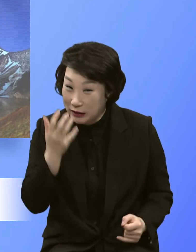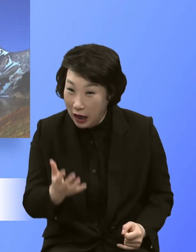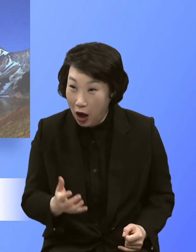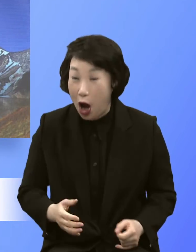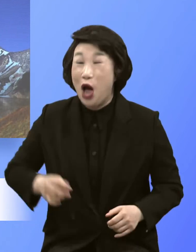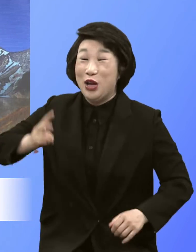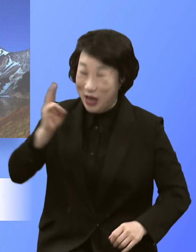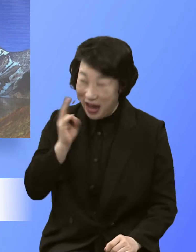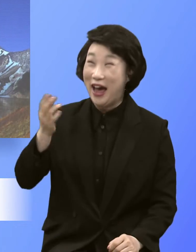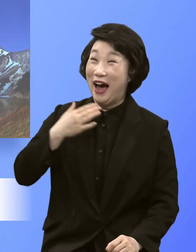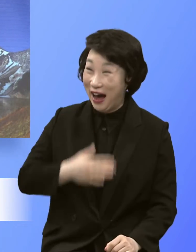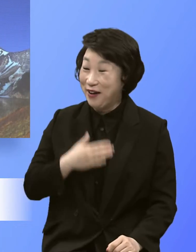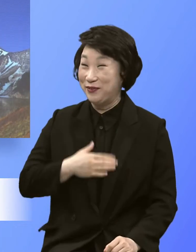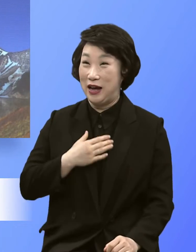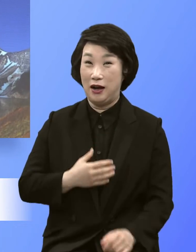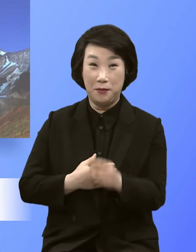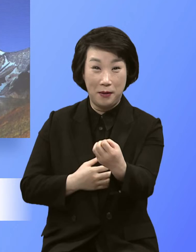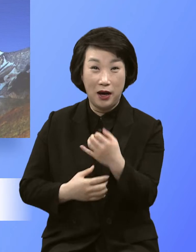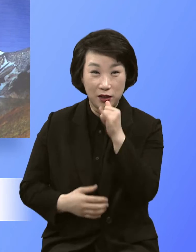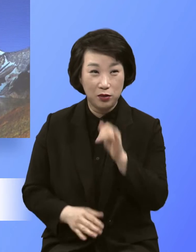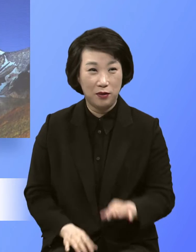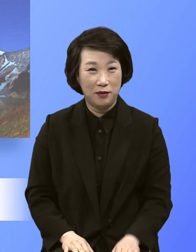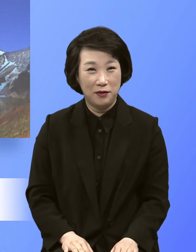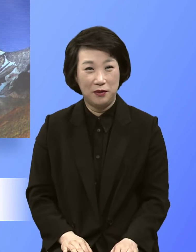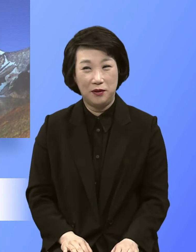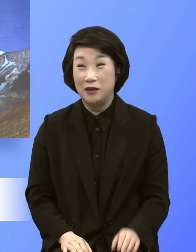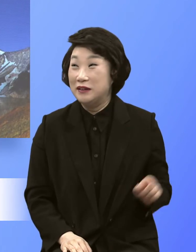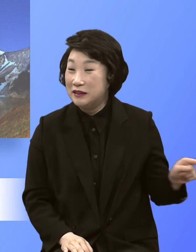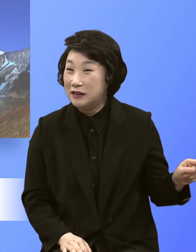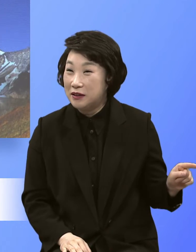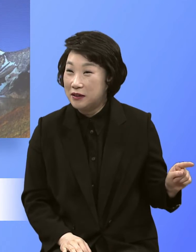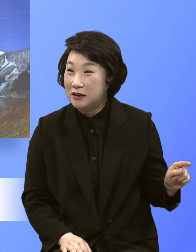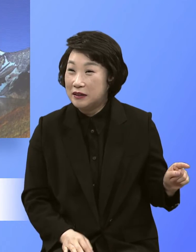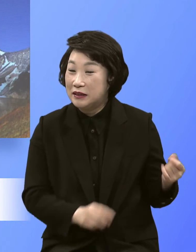예, 알지요. 그 사람이